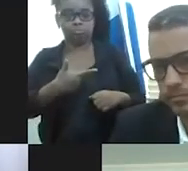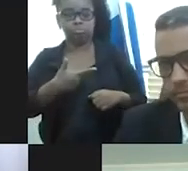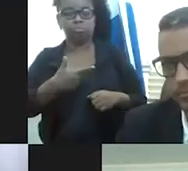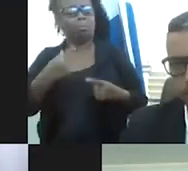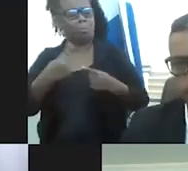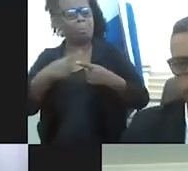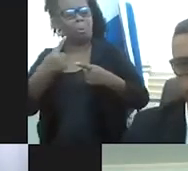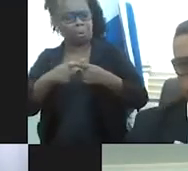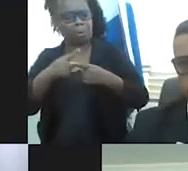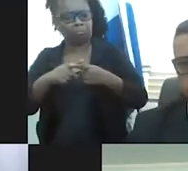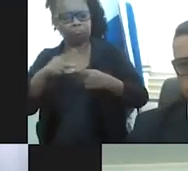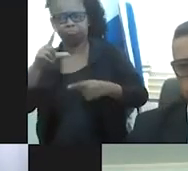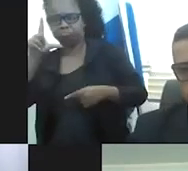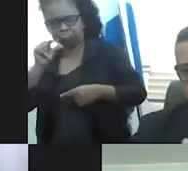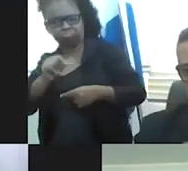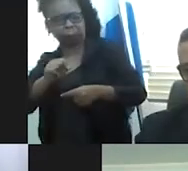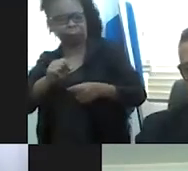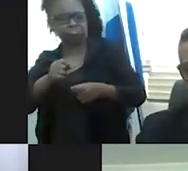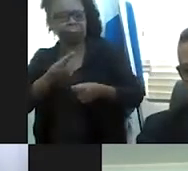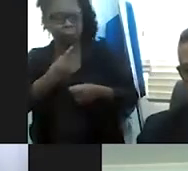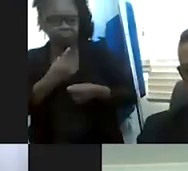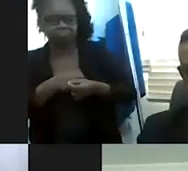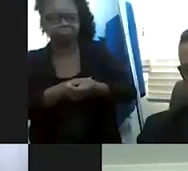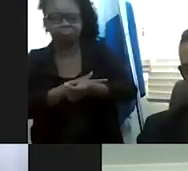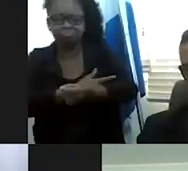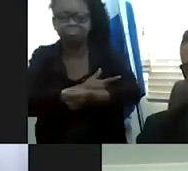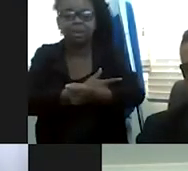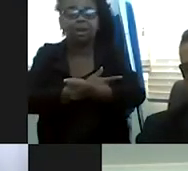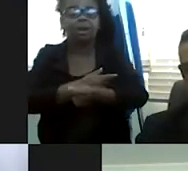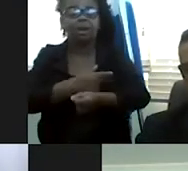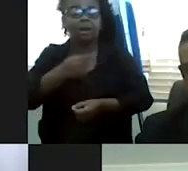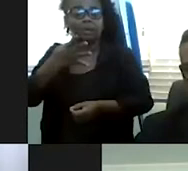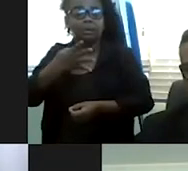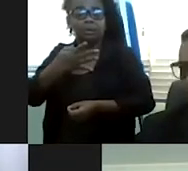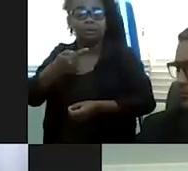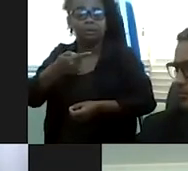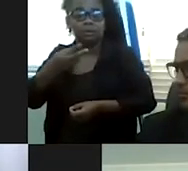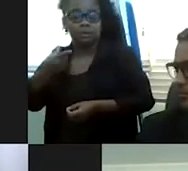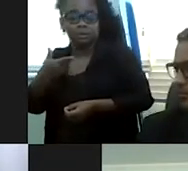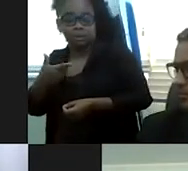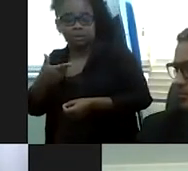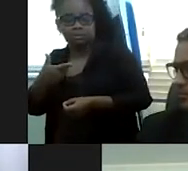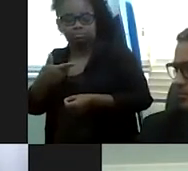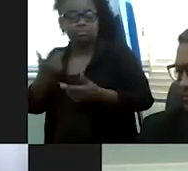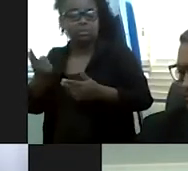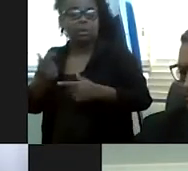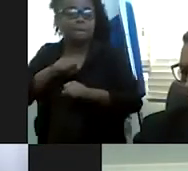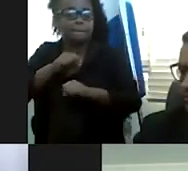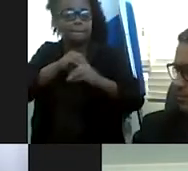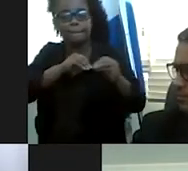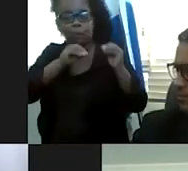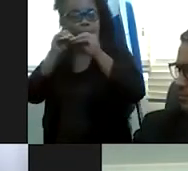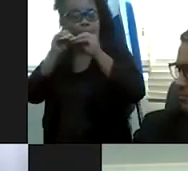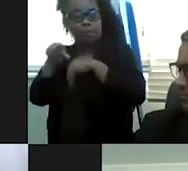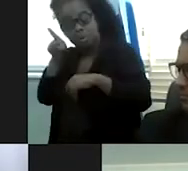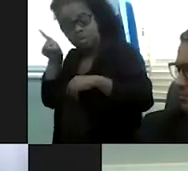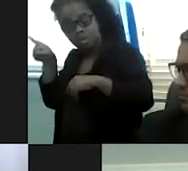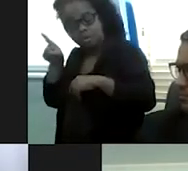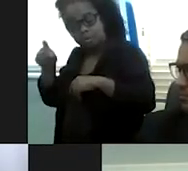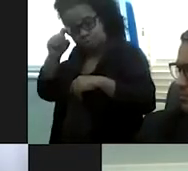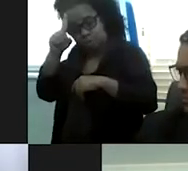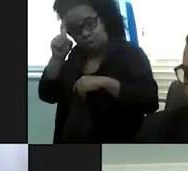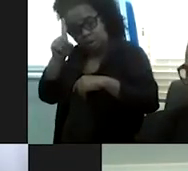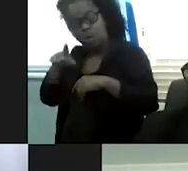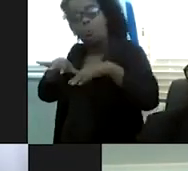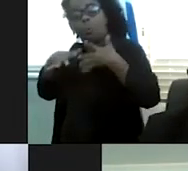estava 472. E ele falou que só sairia dali para o hospital quando ele tomasse a vacina.